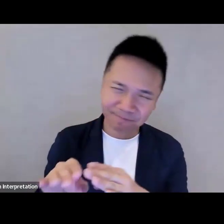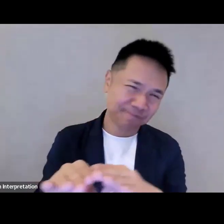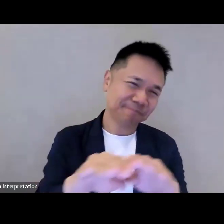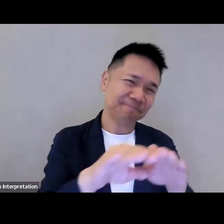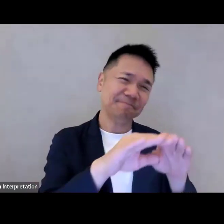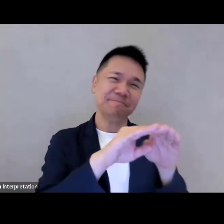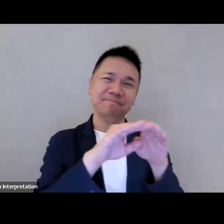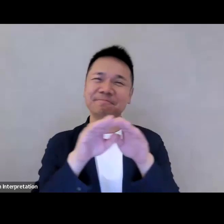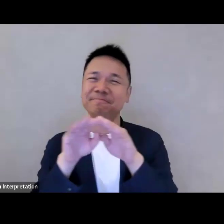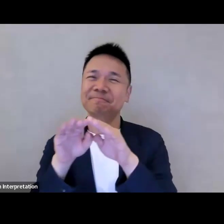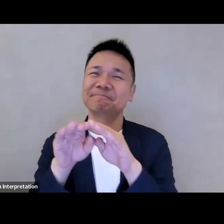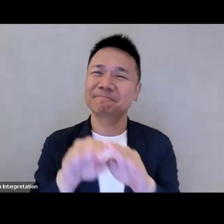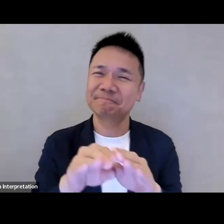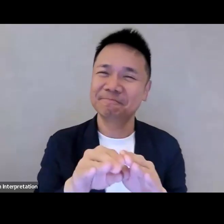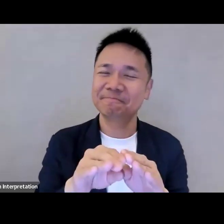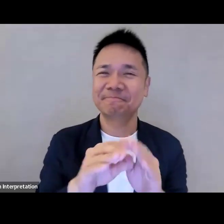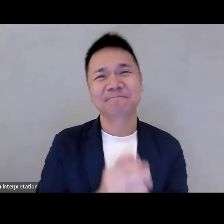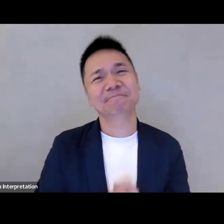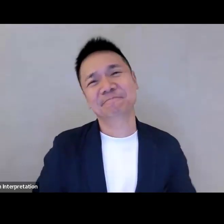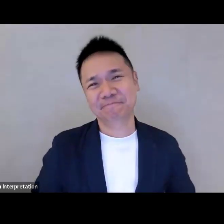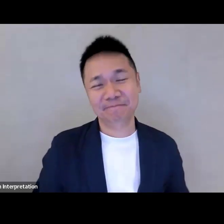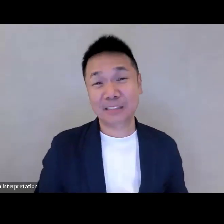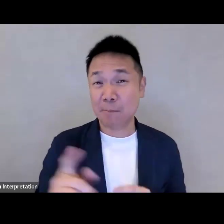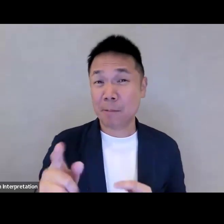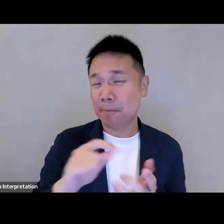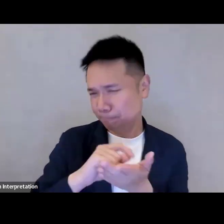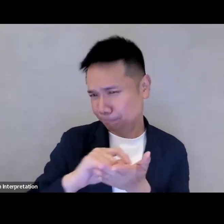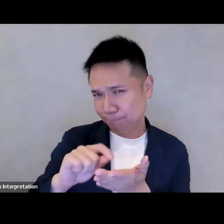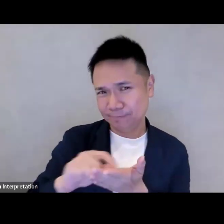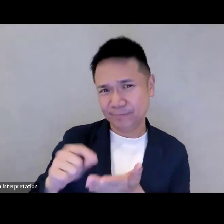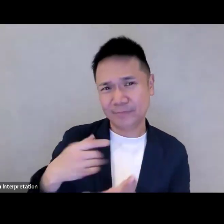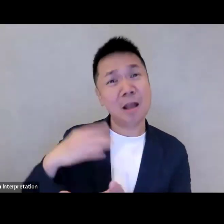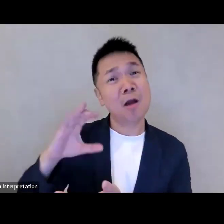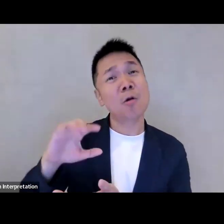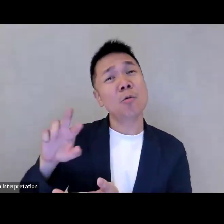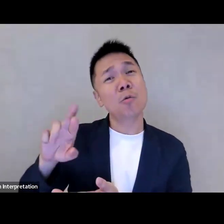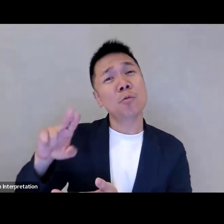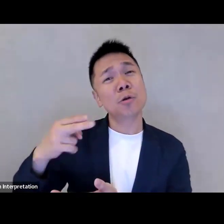让我们的语言能够更好，更有力。